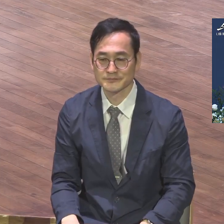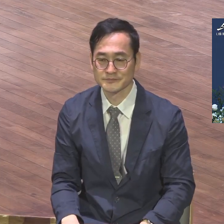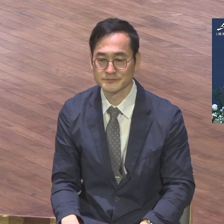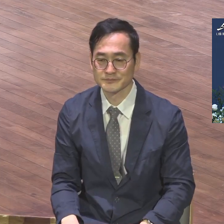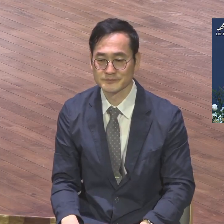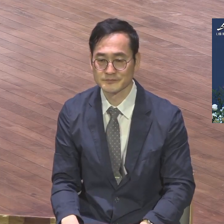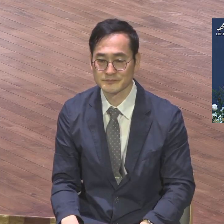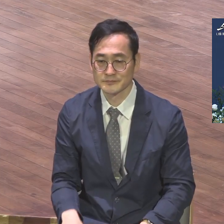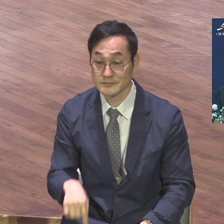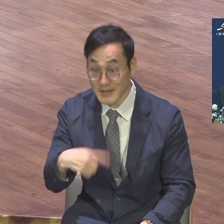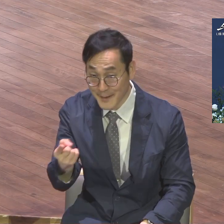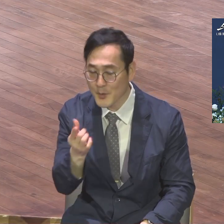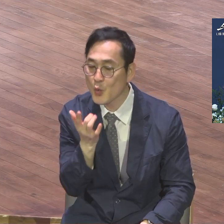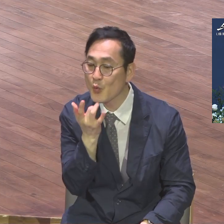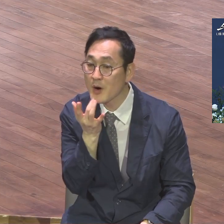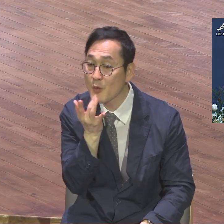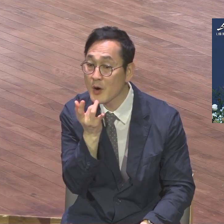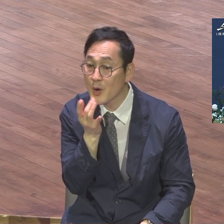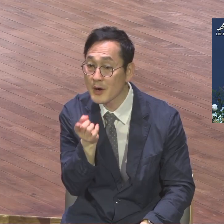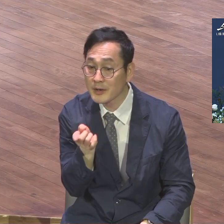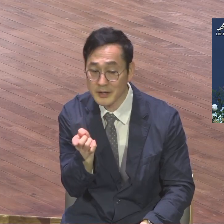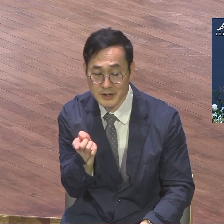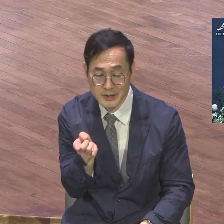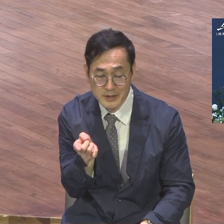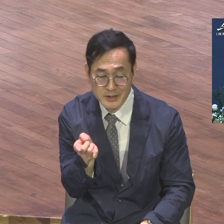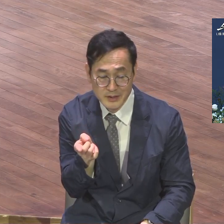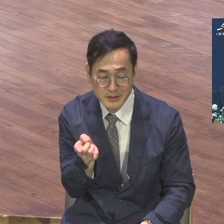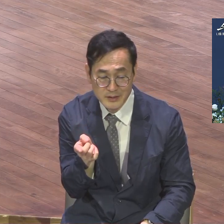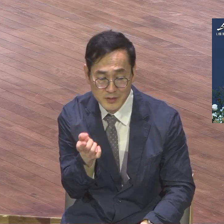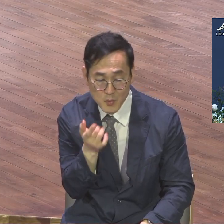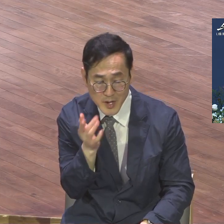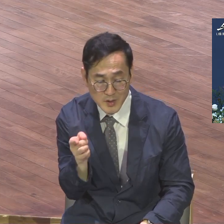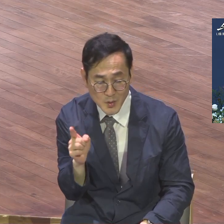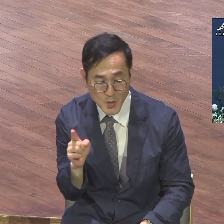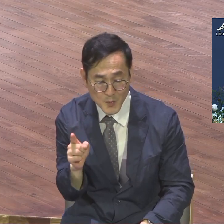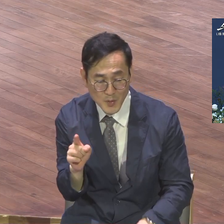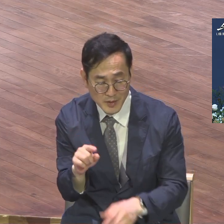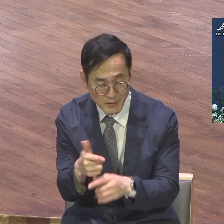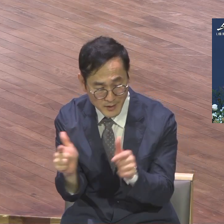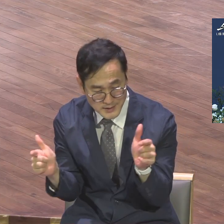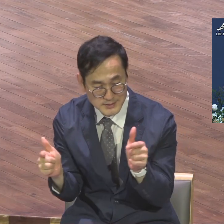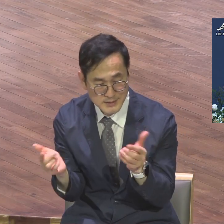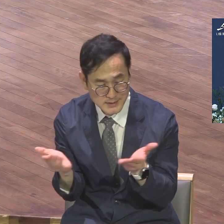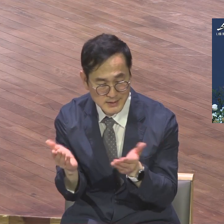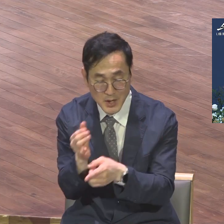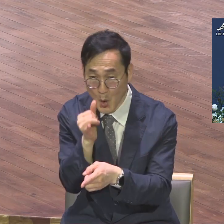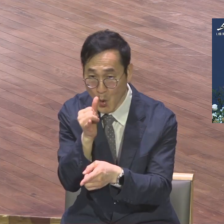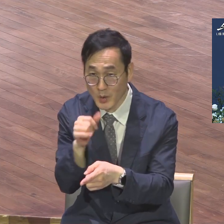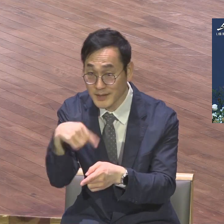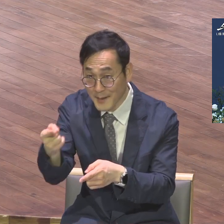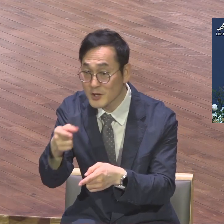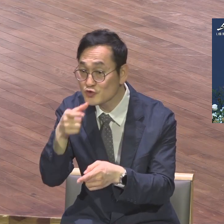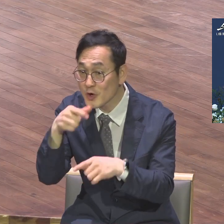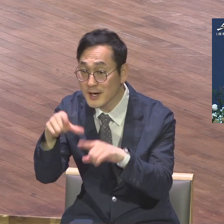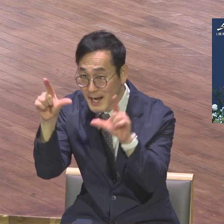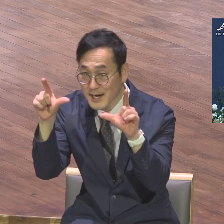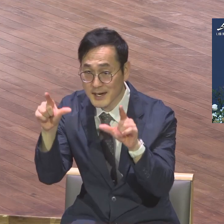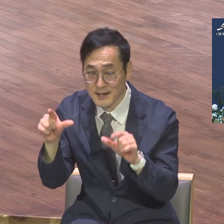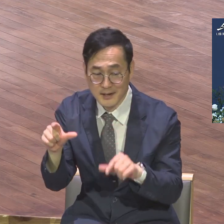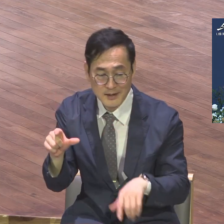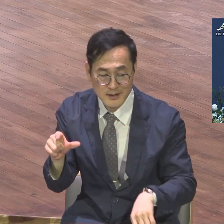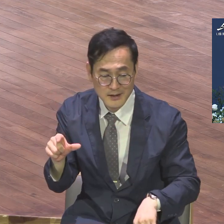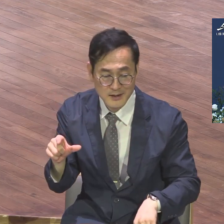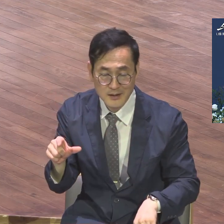이후에 화요일에는 다양한 변론이 있었습니다. 수요일은 어떤 일이 기록됐는지